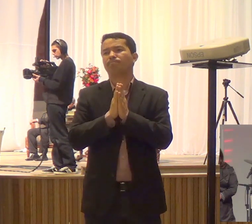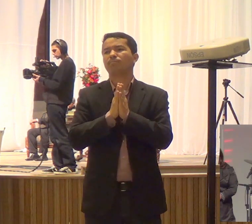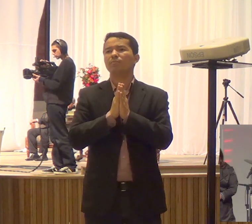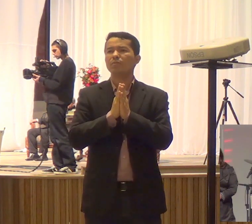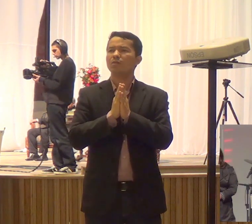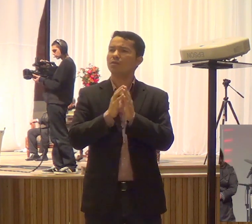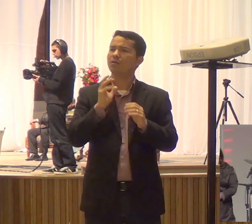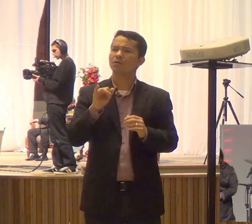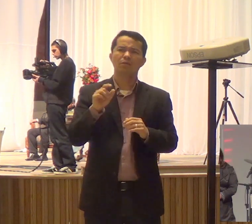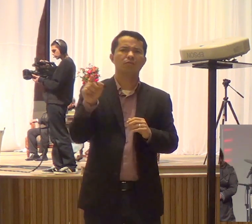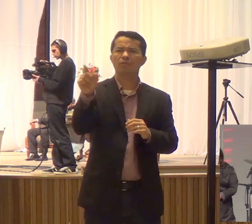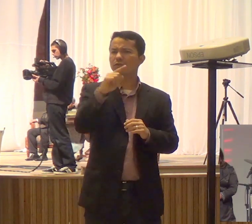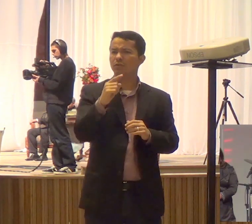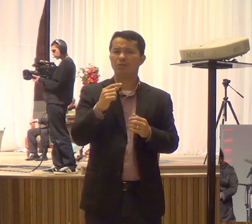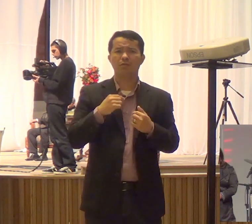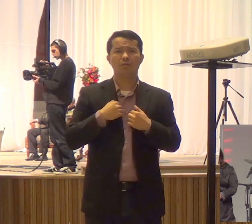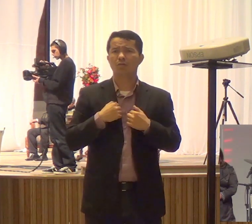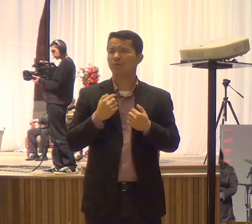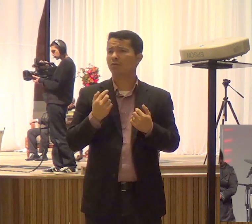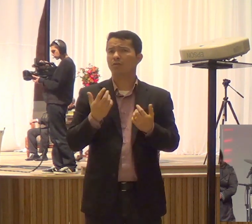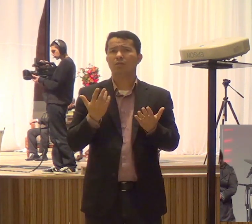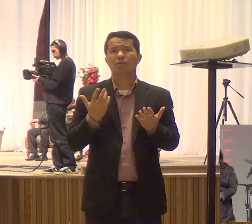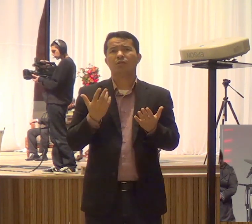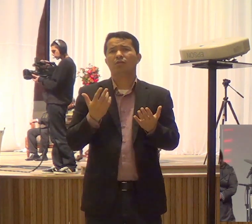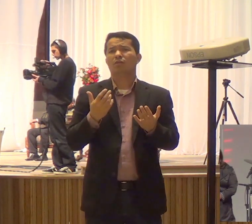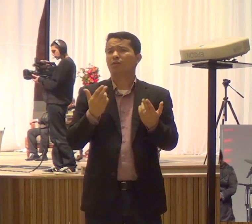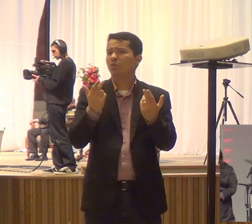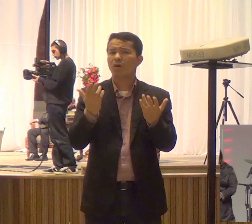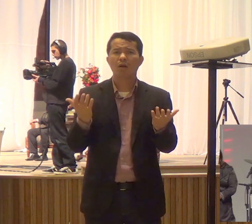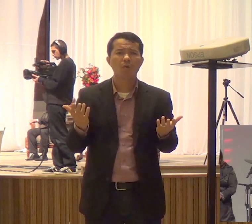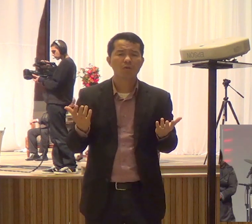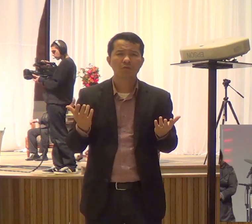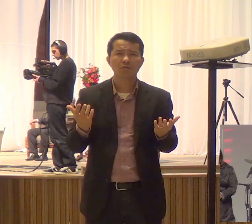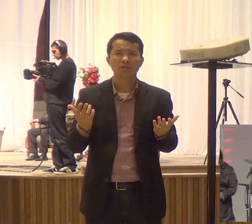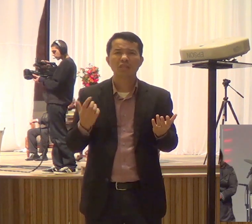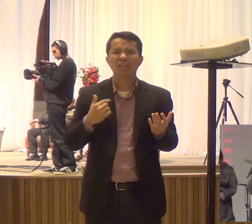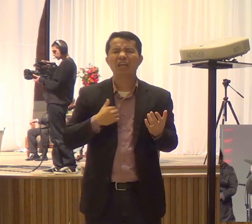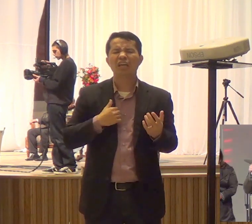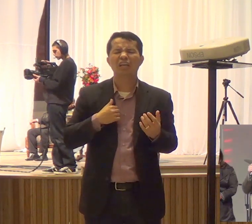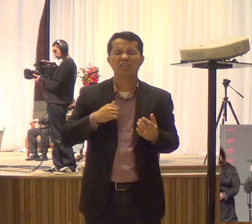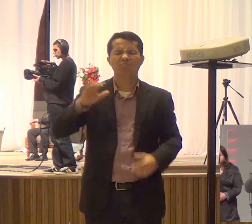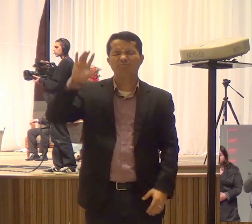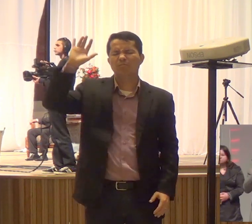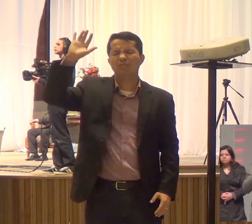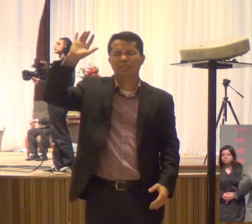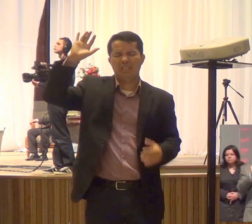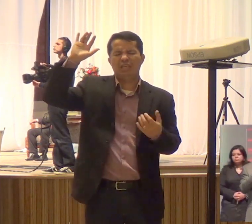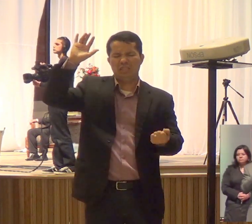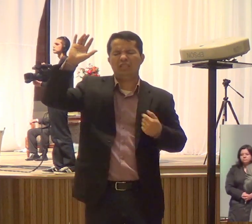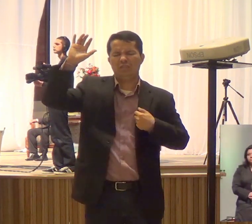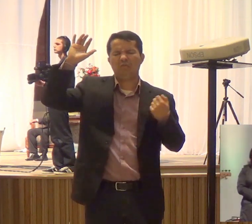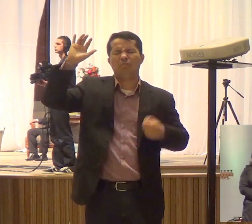assim como eu sou, o primeiro a precisar dessa oração, a precisar dizer sim, Deus,